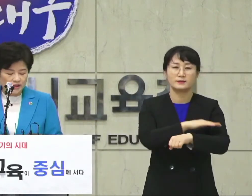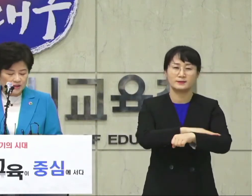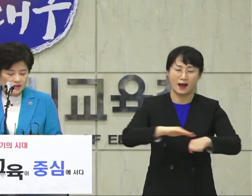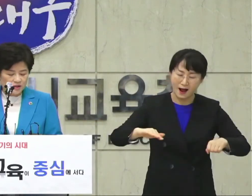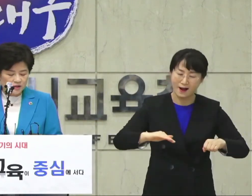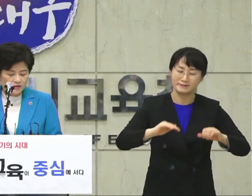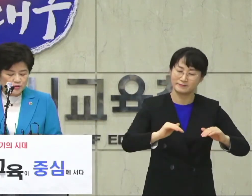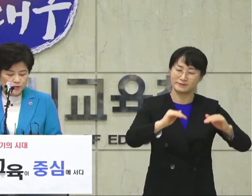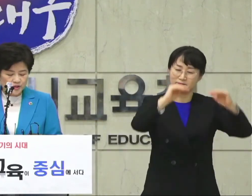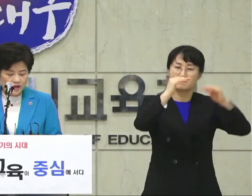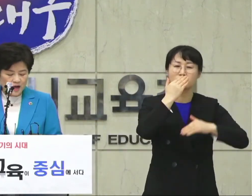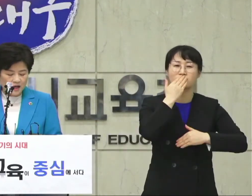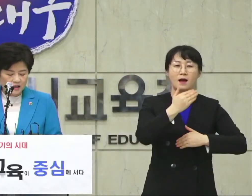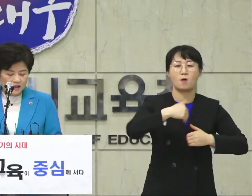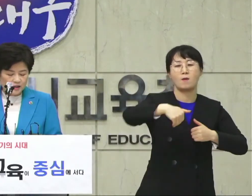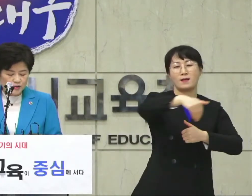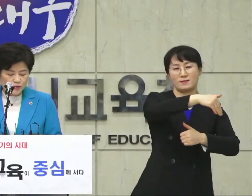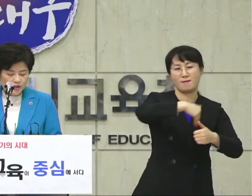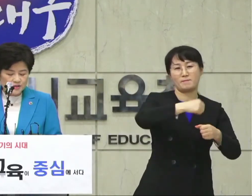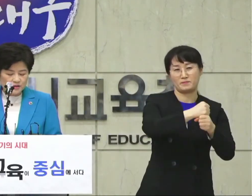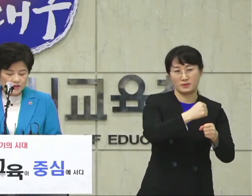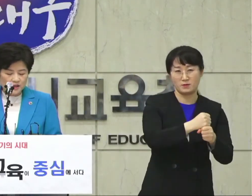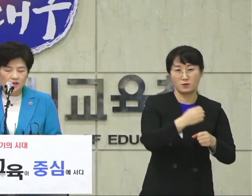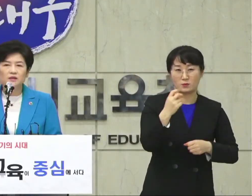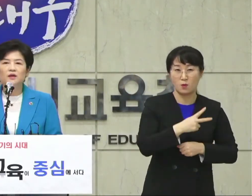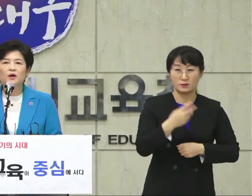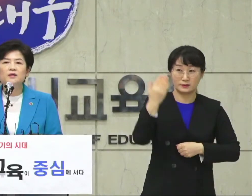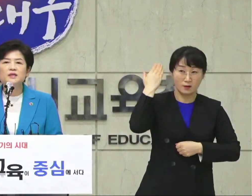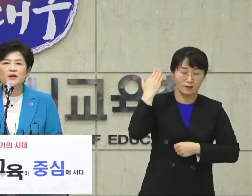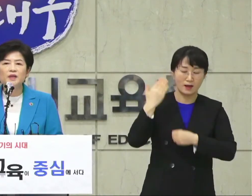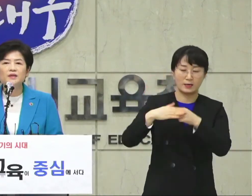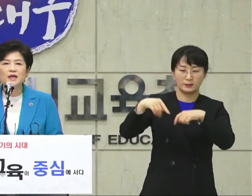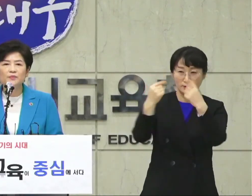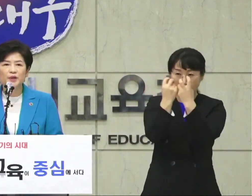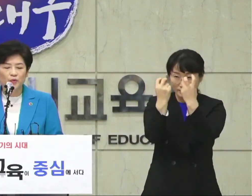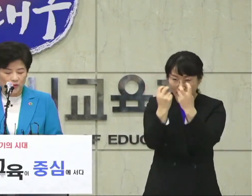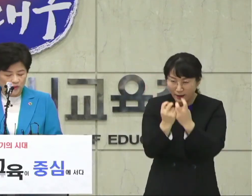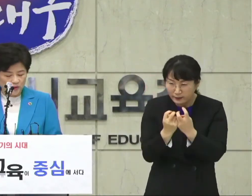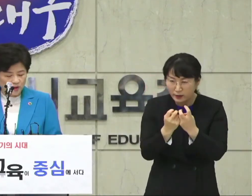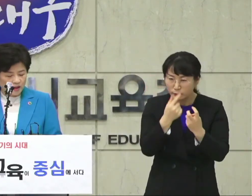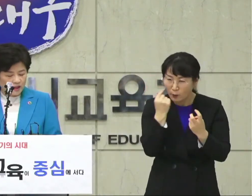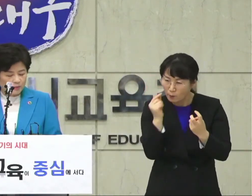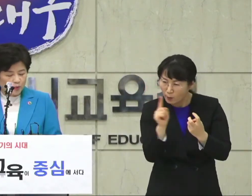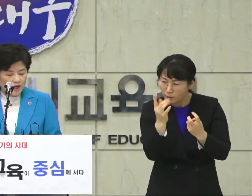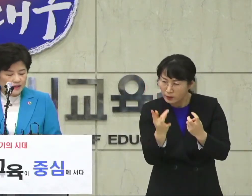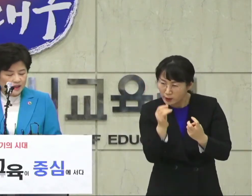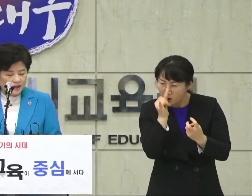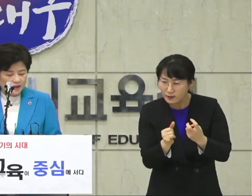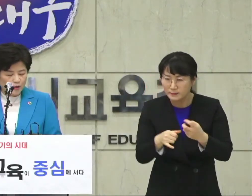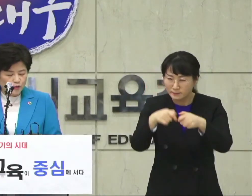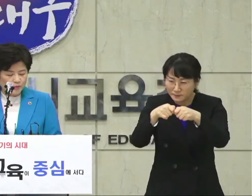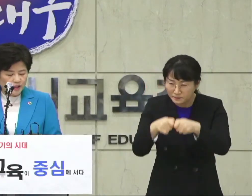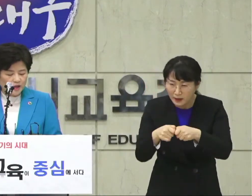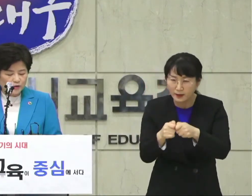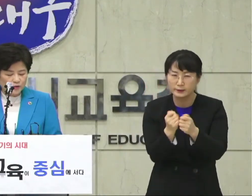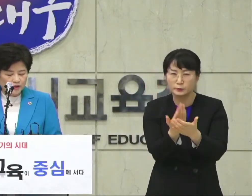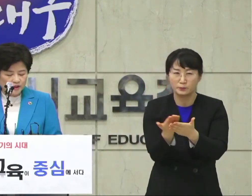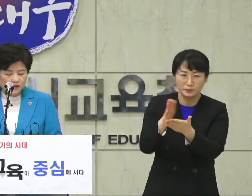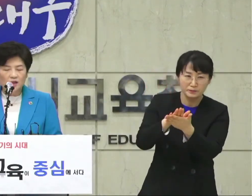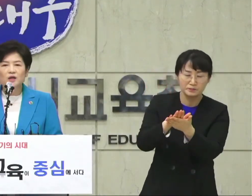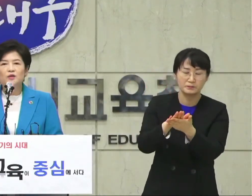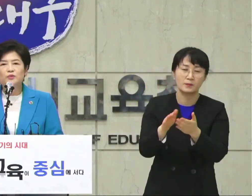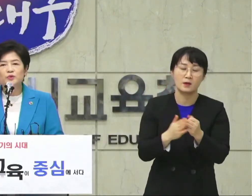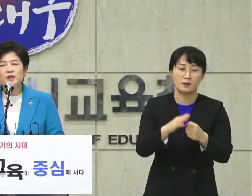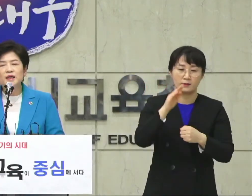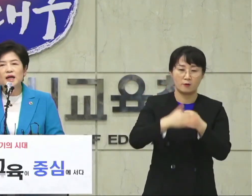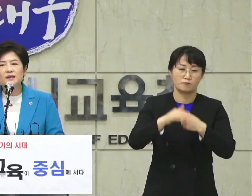자랄 수 있는 여건 조성과 기존의 정책을 더 세밀히 살피고 보완해 대구 미래